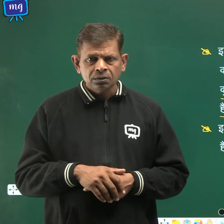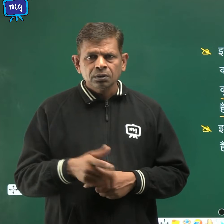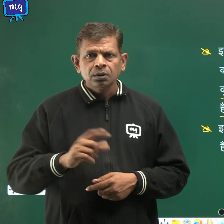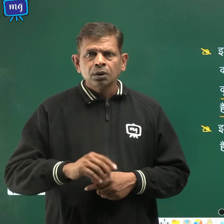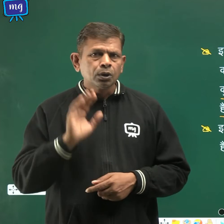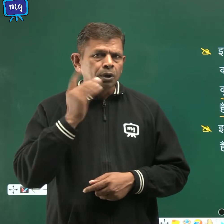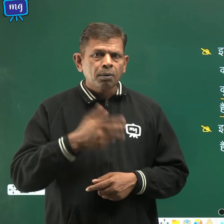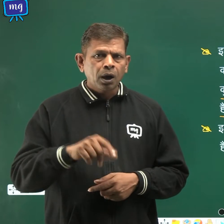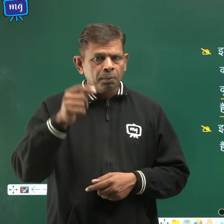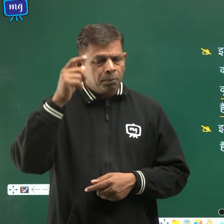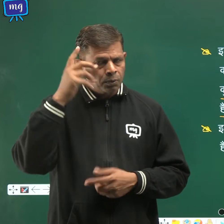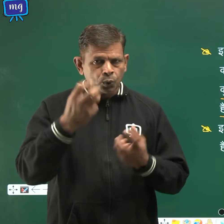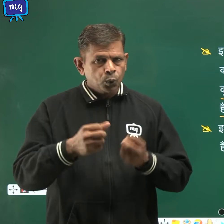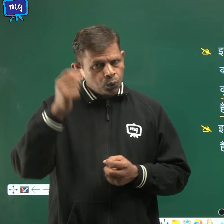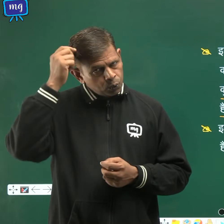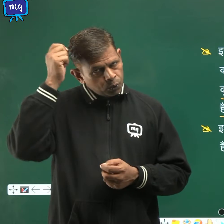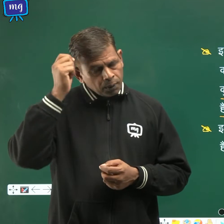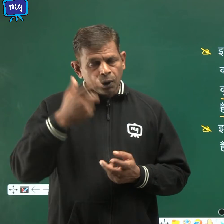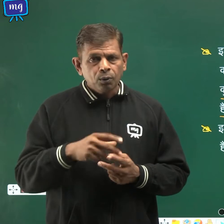कि जब हम सूखे बालों में